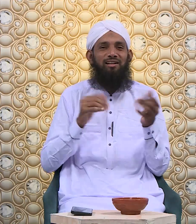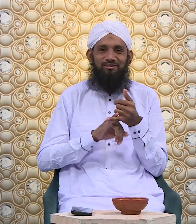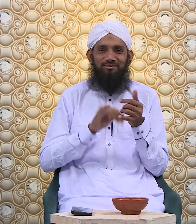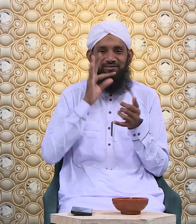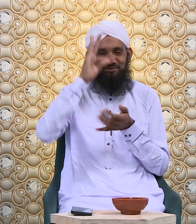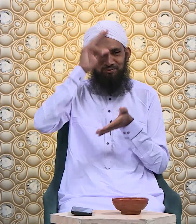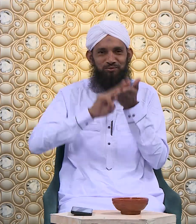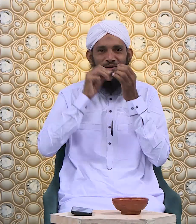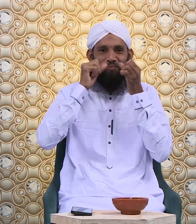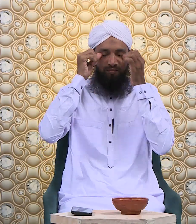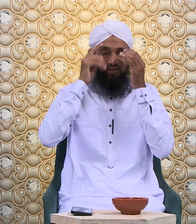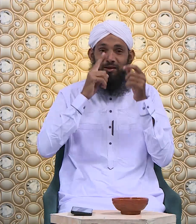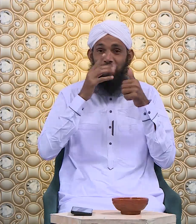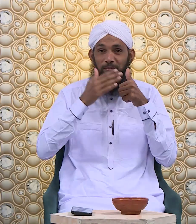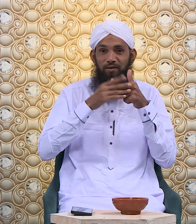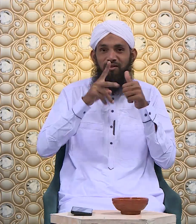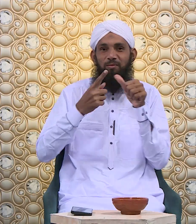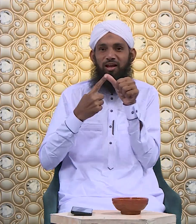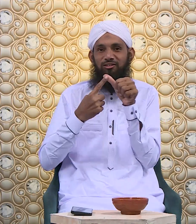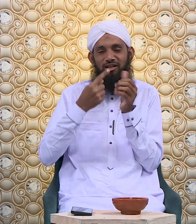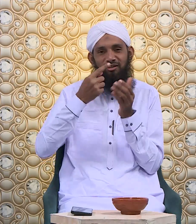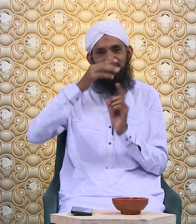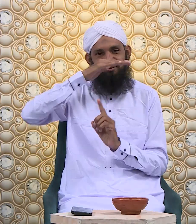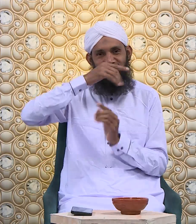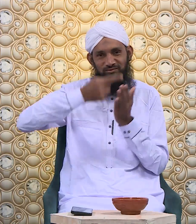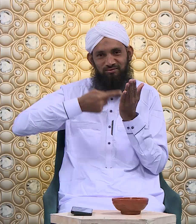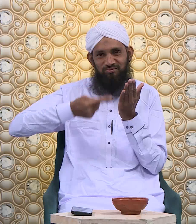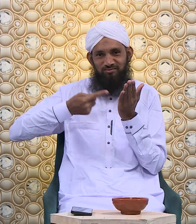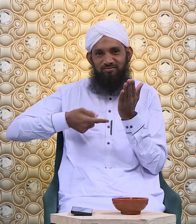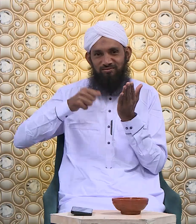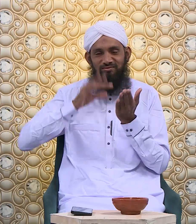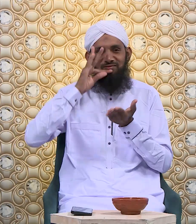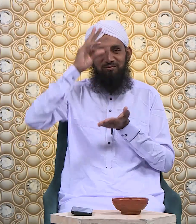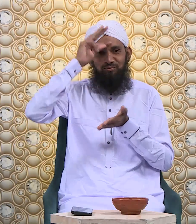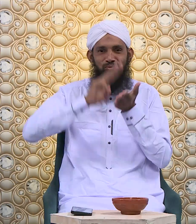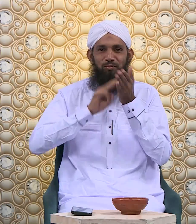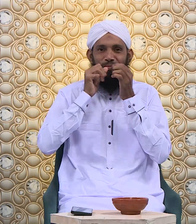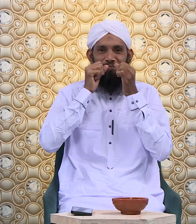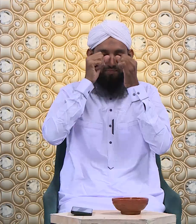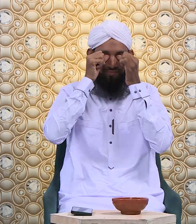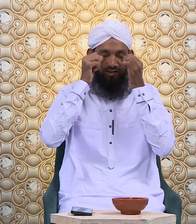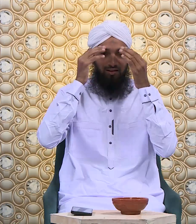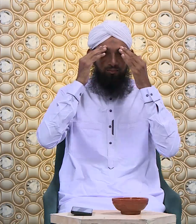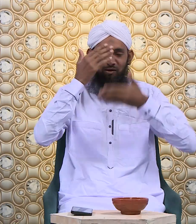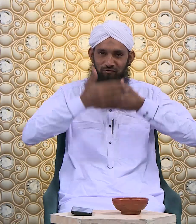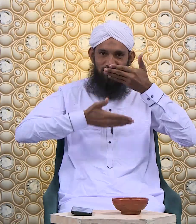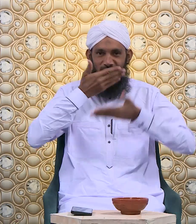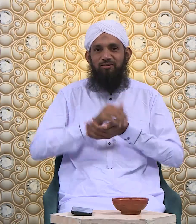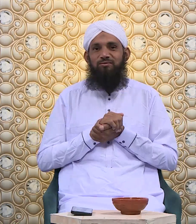صدیقہ رضی اللہ تعالی عنہ روایت کرتی ہیں کہ اللہ پاک کے آخر نبی صلی اللہ علیہ وآلہ وسحبی وسلم نے ارشاد